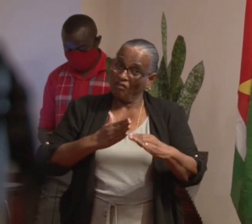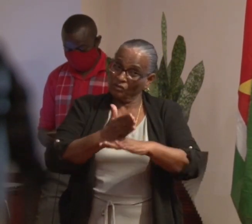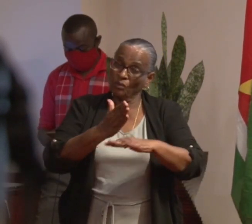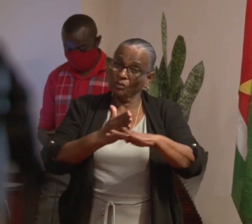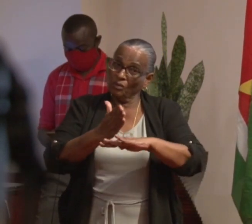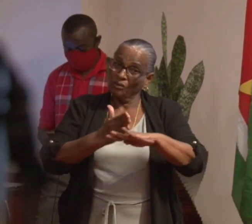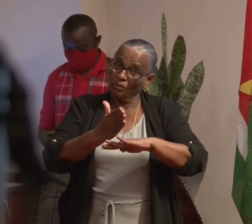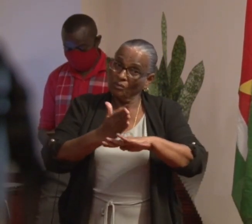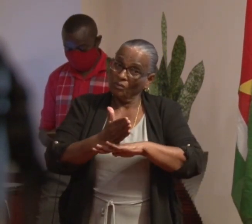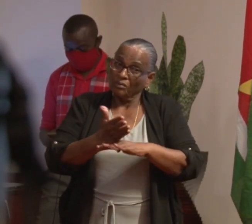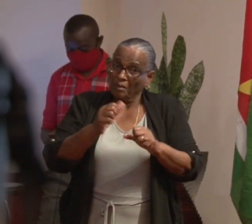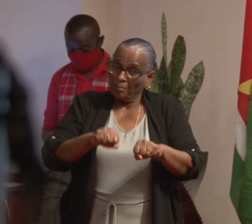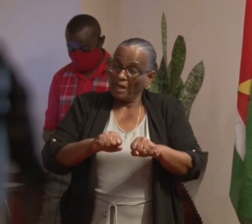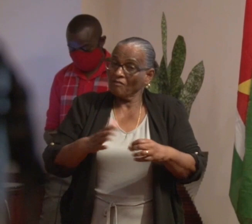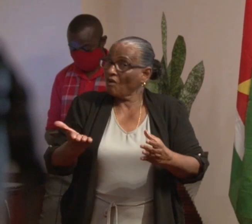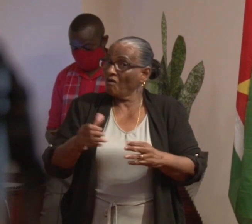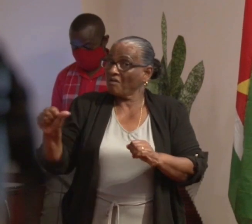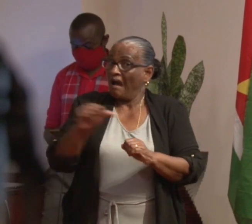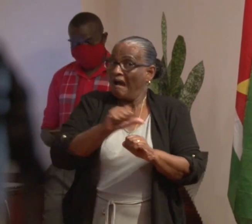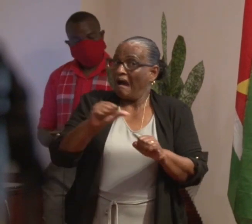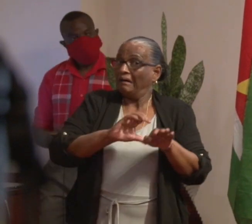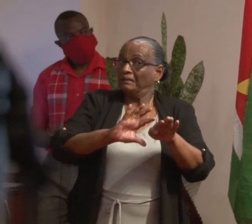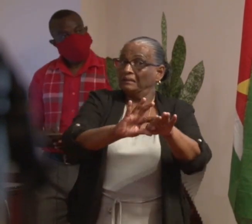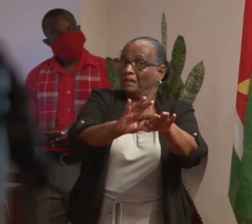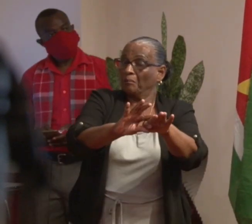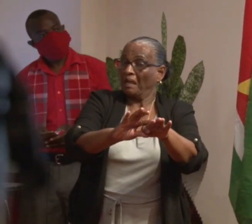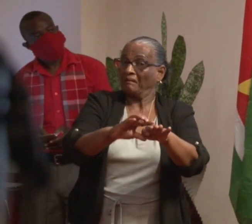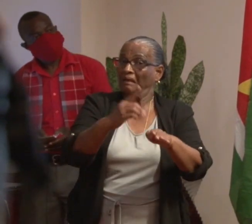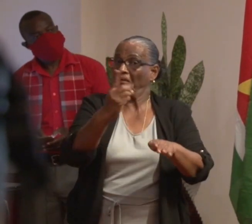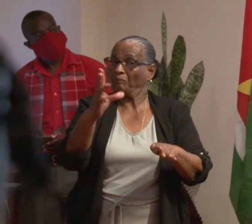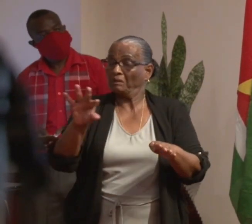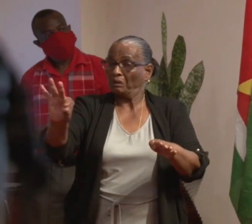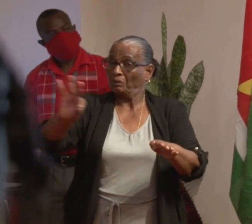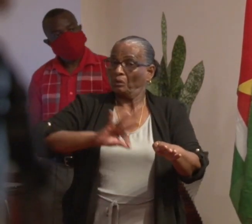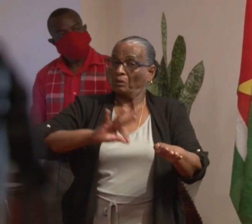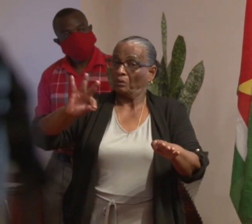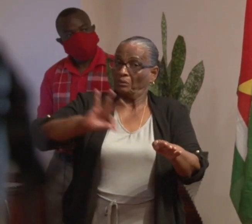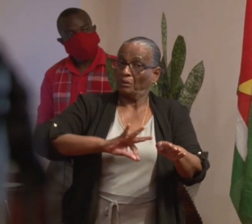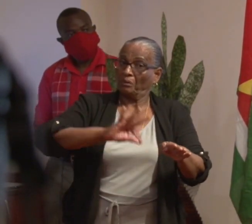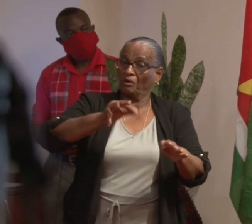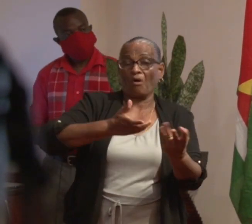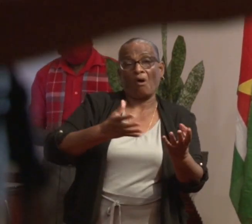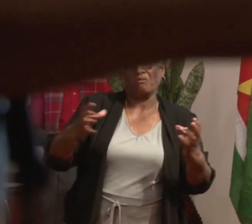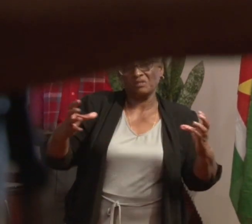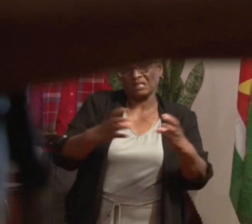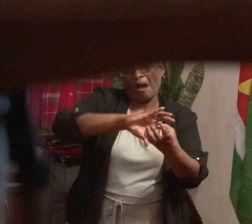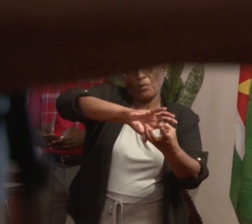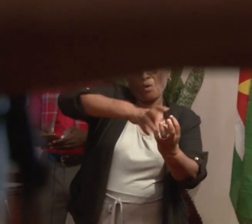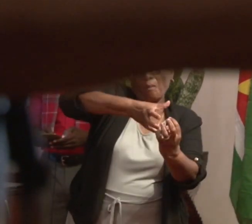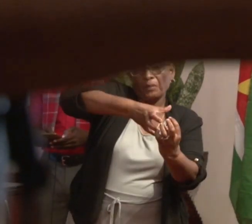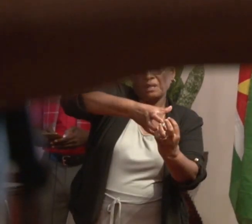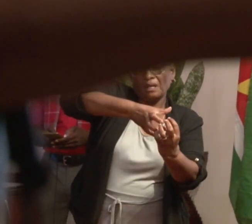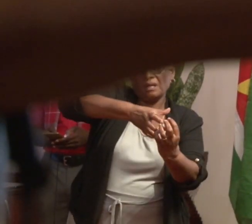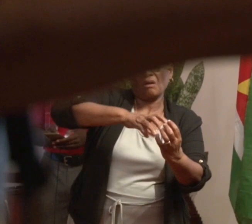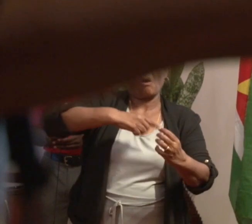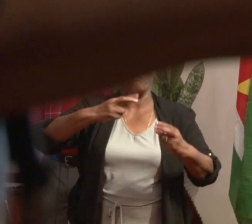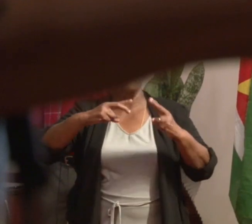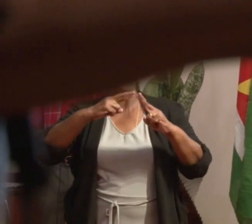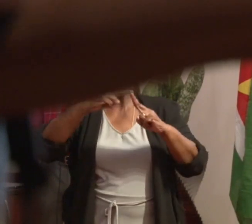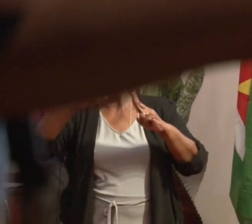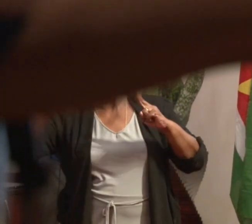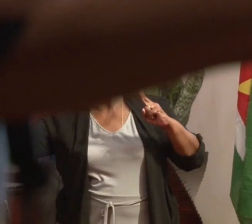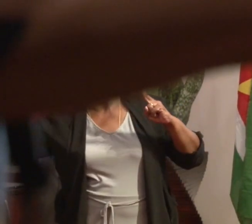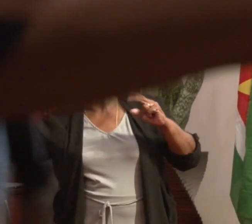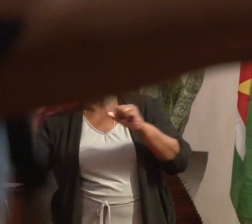ambassades. We moeten ander beleid gaan voeren door het aantal terug te brengen of door ambassades gaan combineren of meer dingen digitaal te gaan